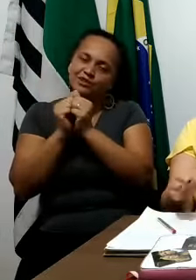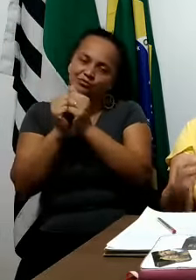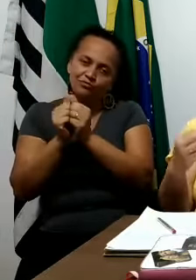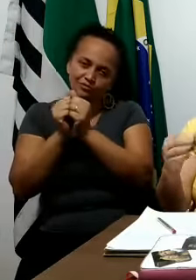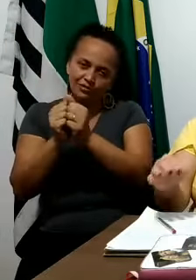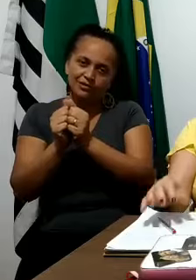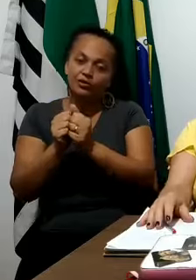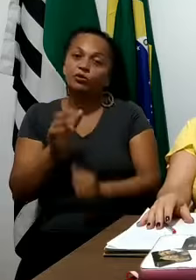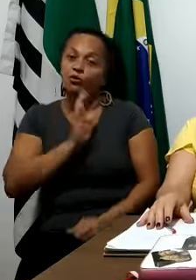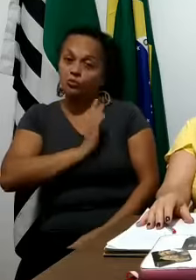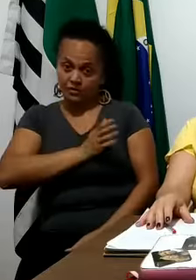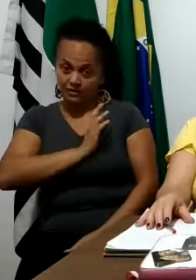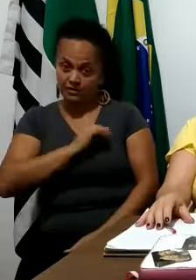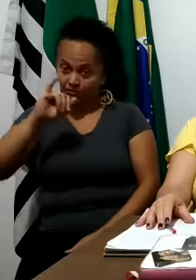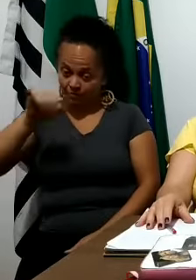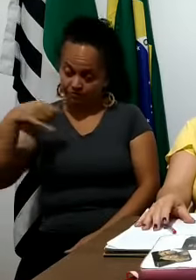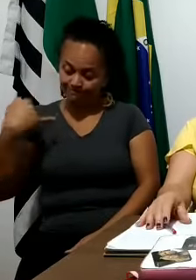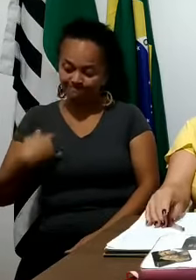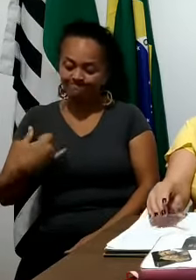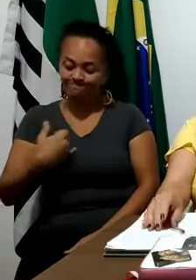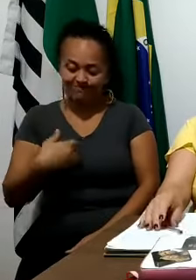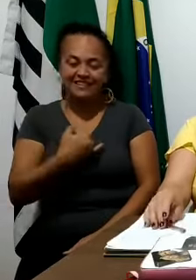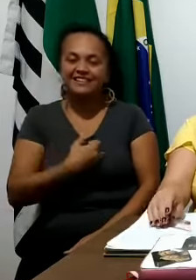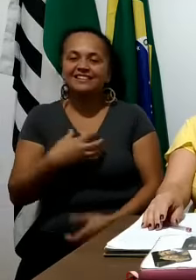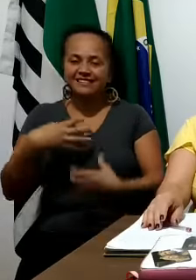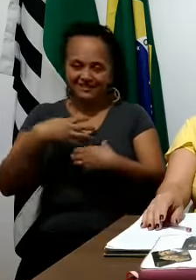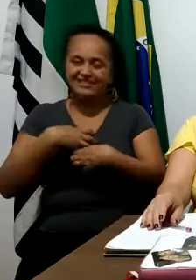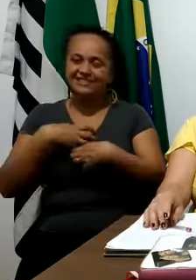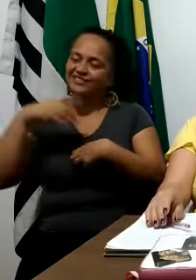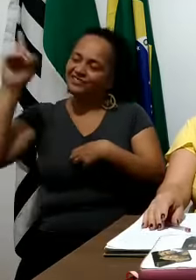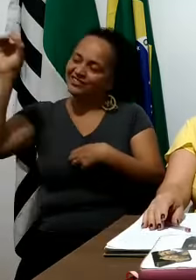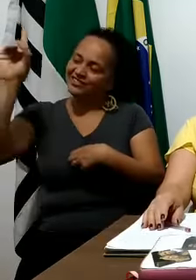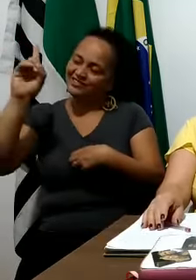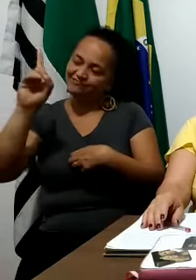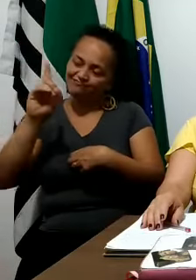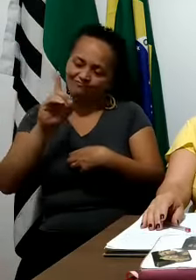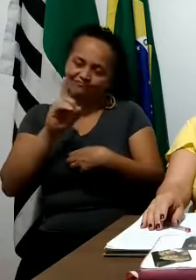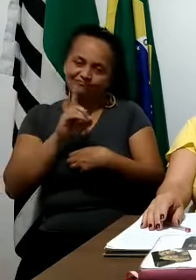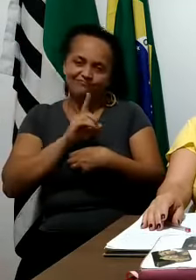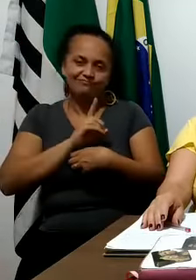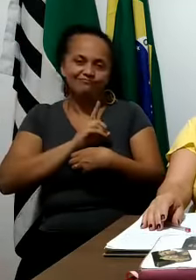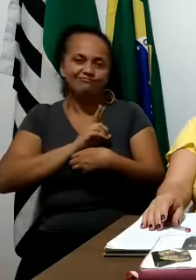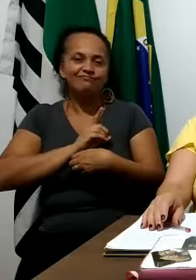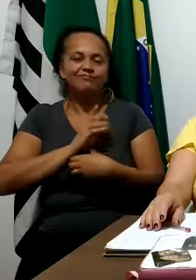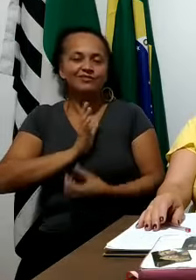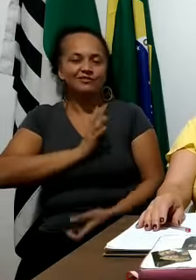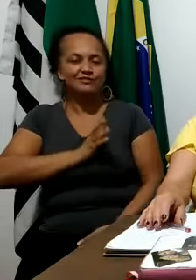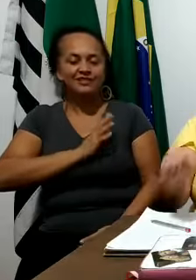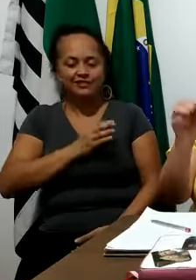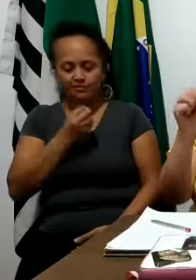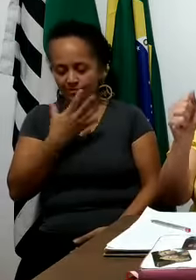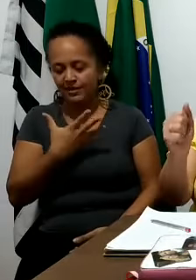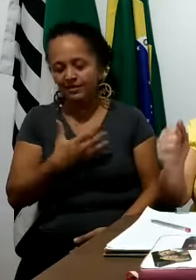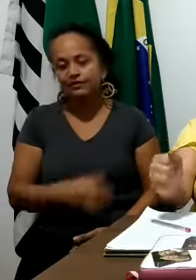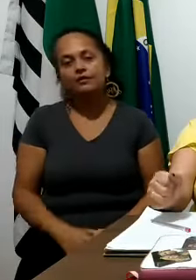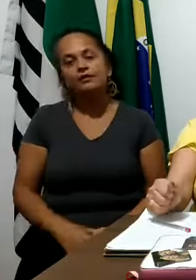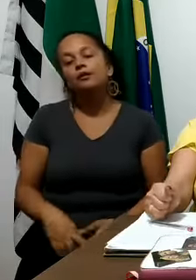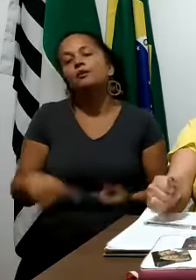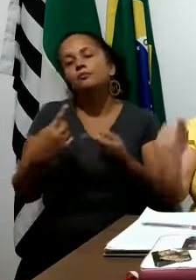Não fala que o nosso coração é um bom tesouro? Então, nesse momento difícil, José conseguiu superar. Por quê? Porque ele